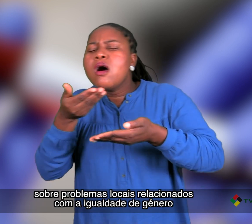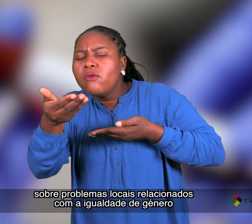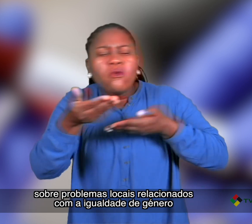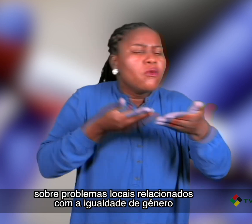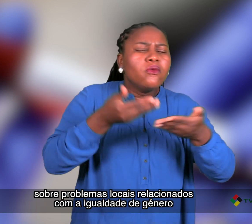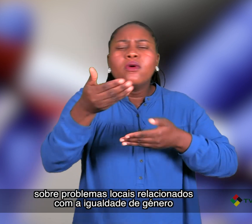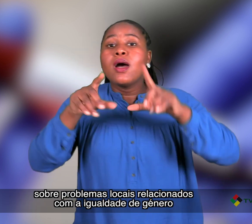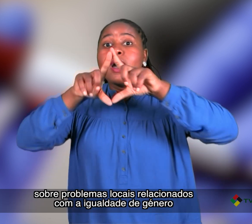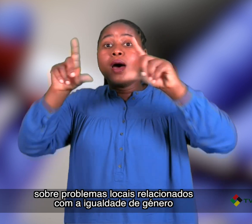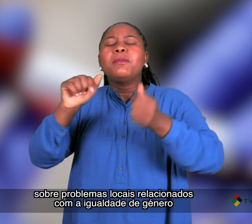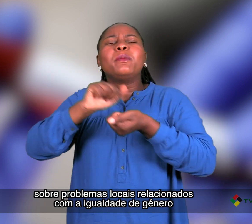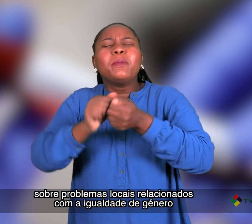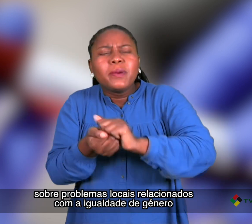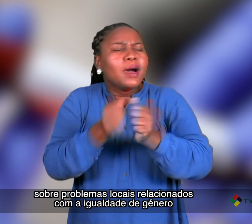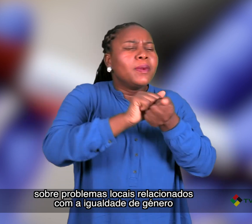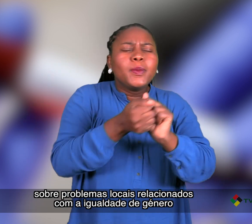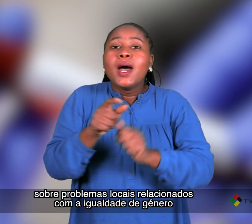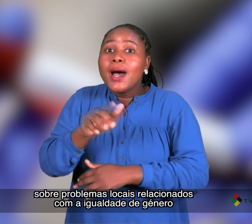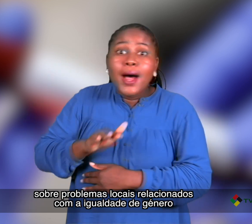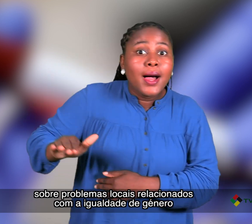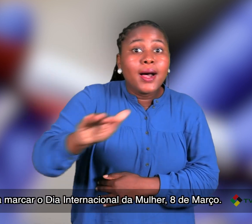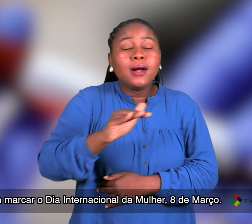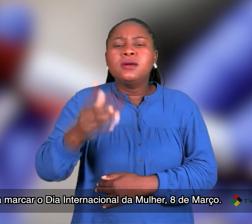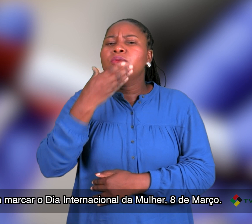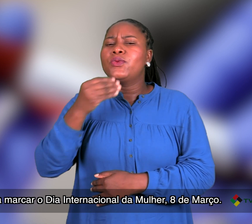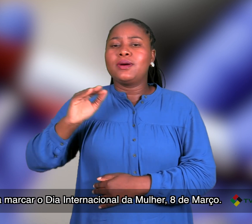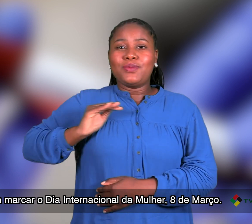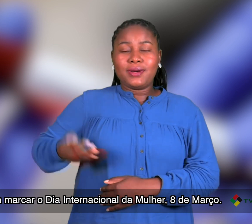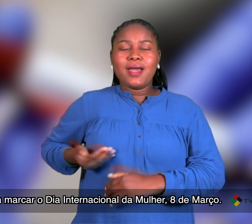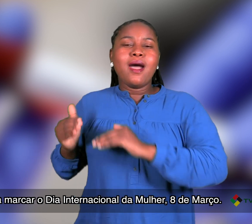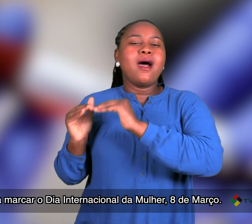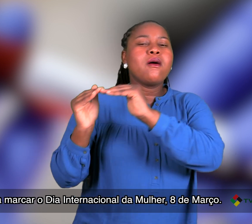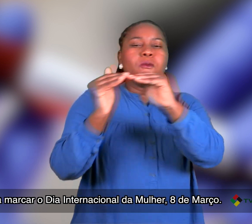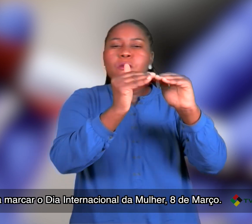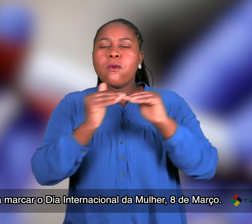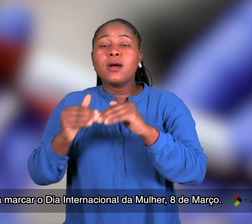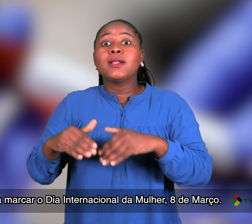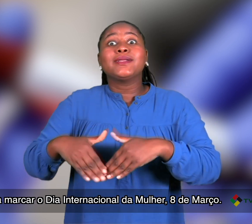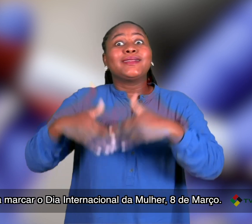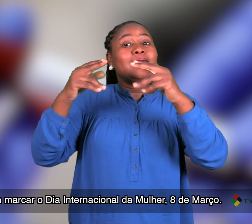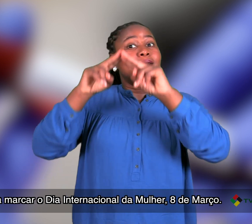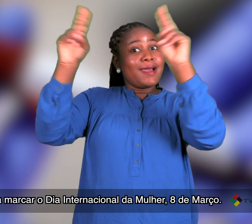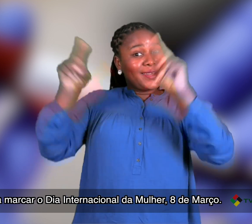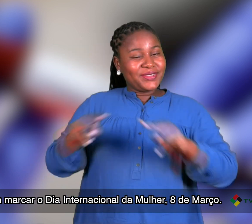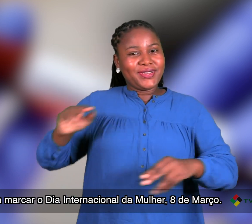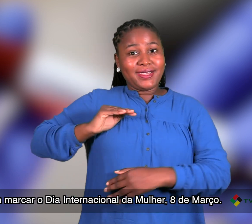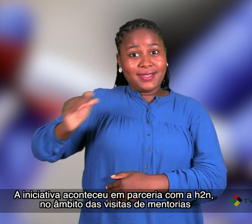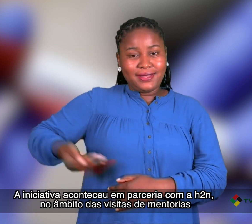locais relacionados com a igualdade de género para marcar o Dia Internacional da Mulher, 8 de março. A